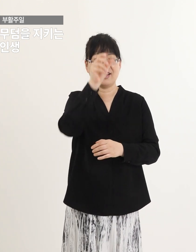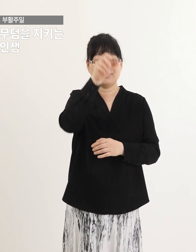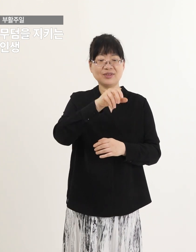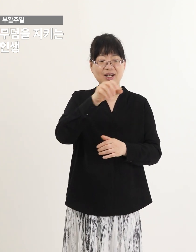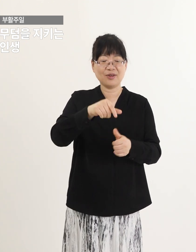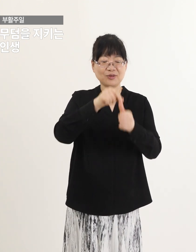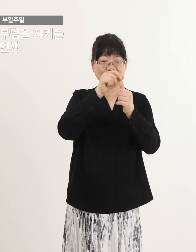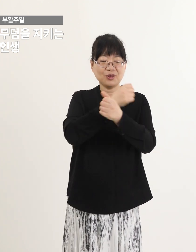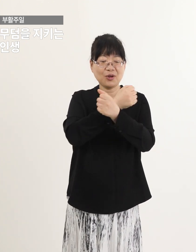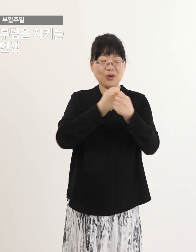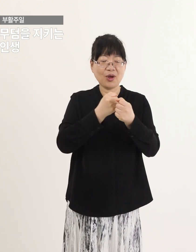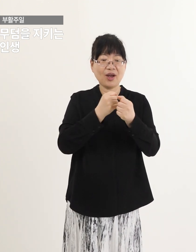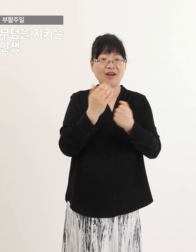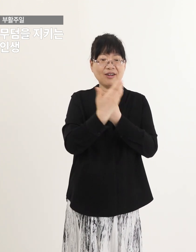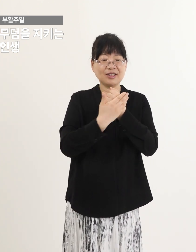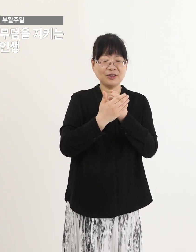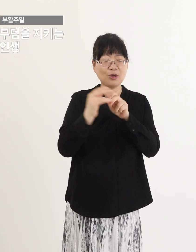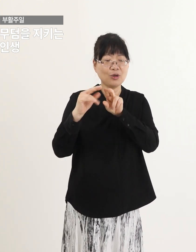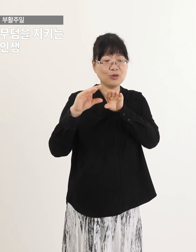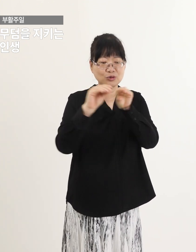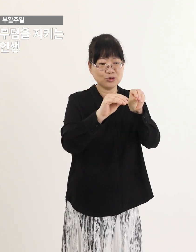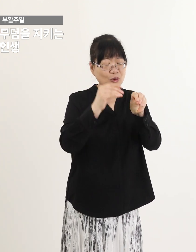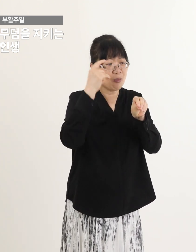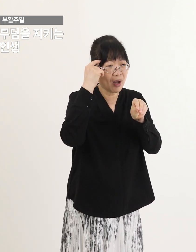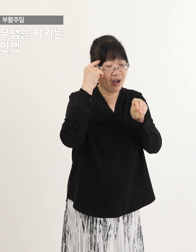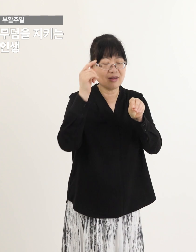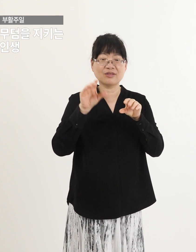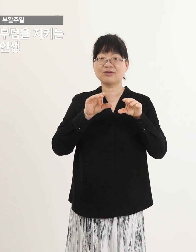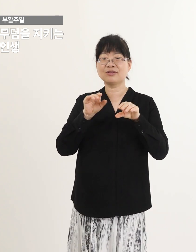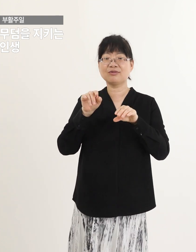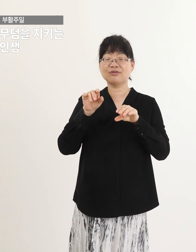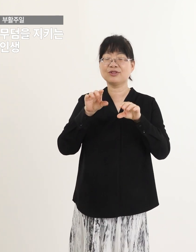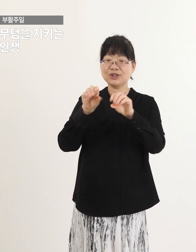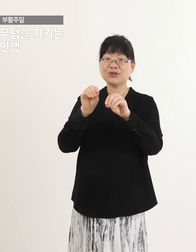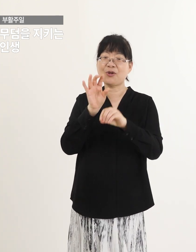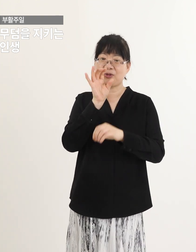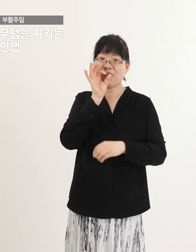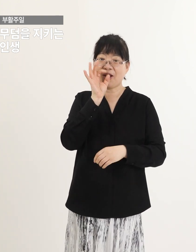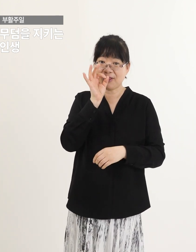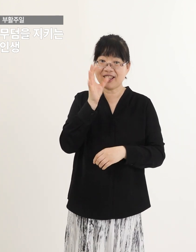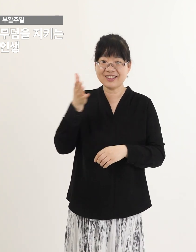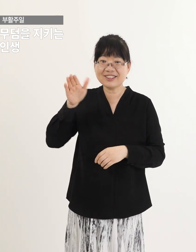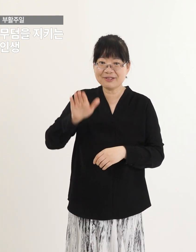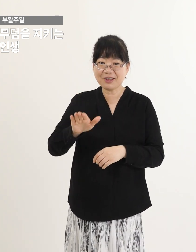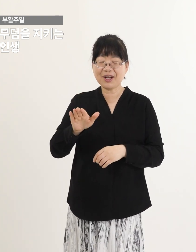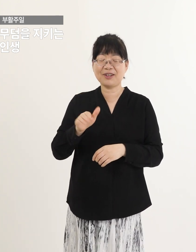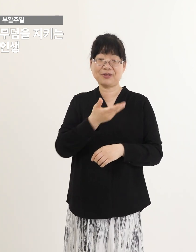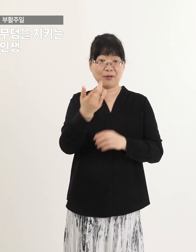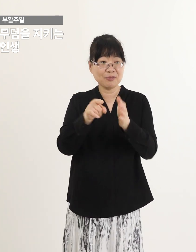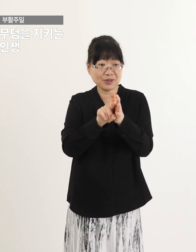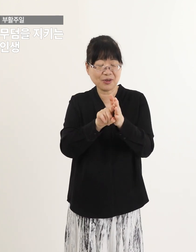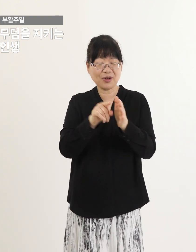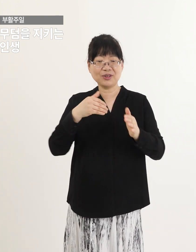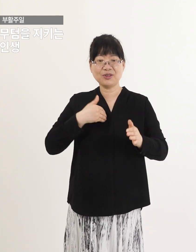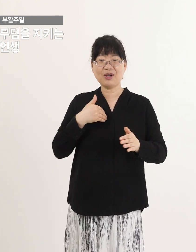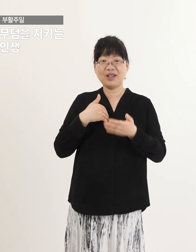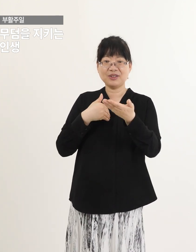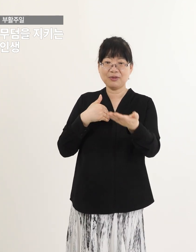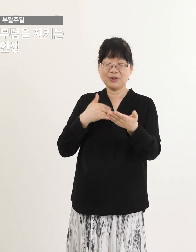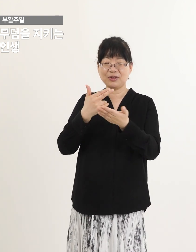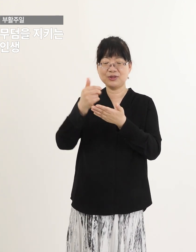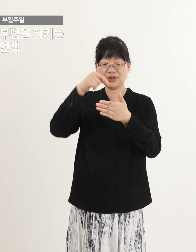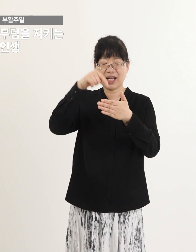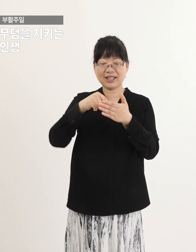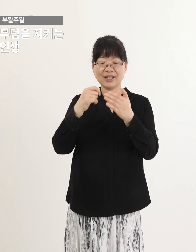은혜를 취소시키려고 그래. 취소되지도 않지만 믿습니까? 그만큼 저와 여러분들이 주